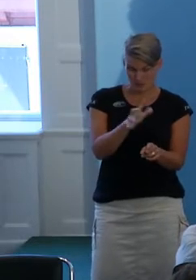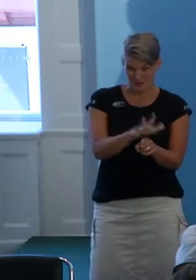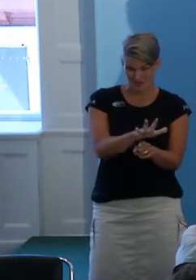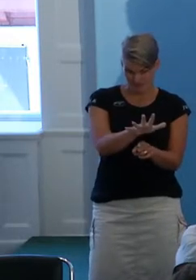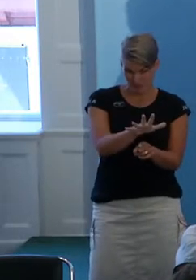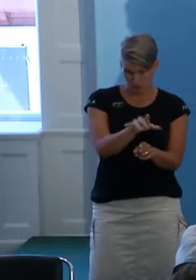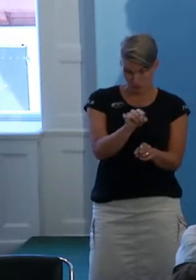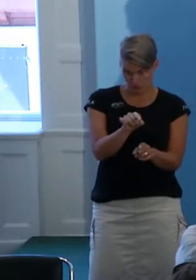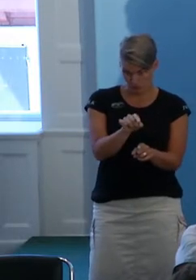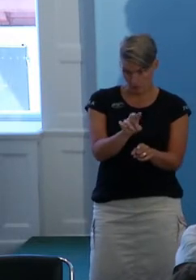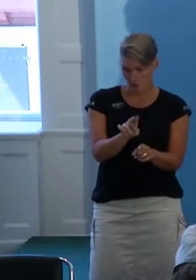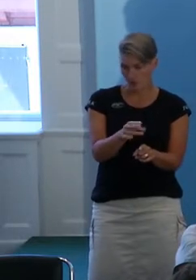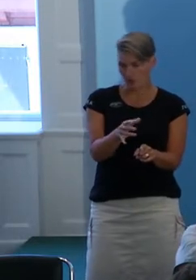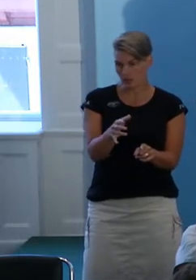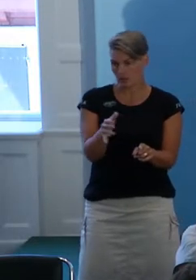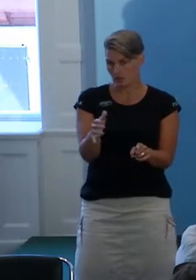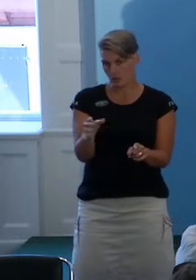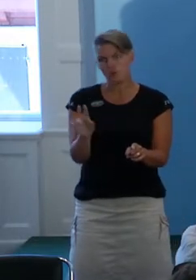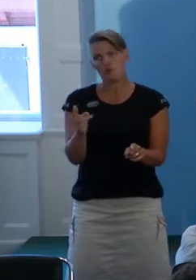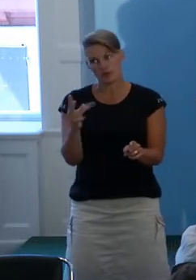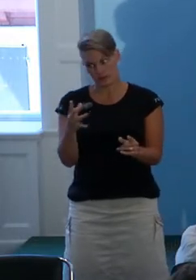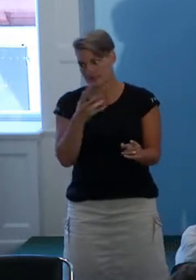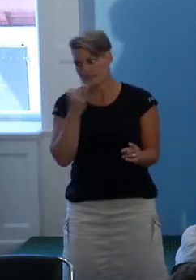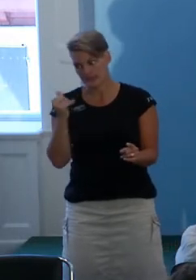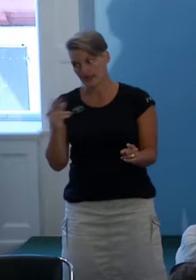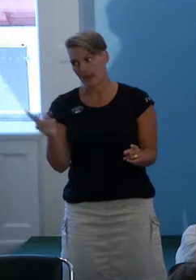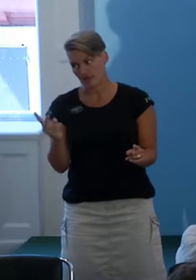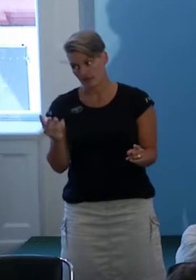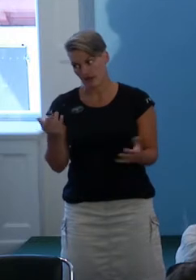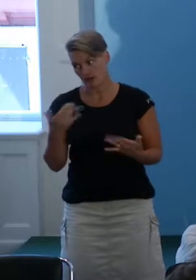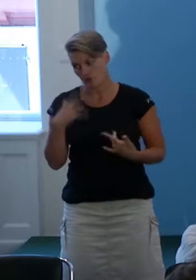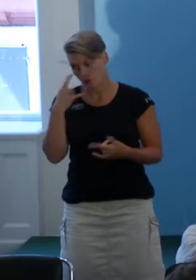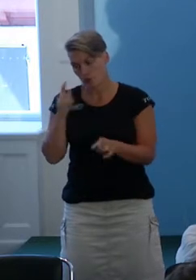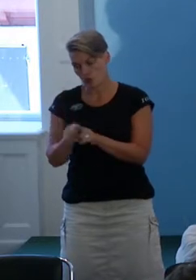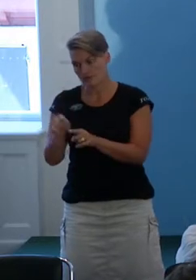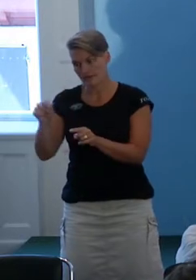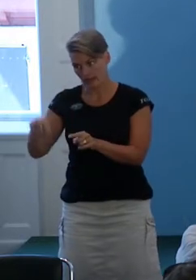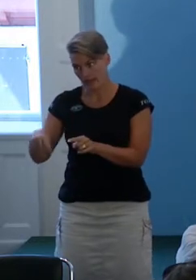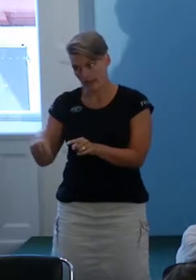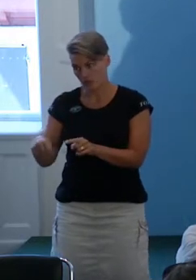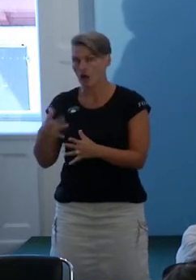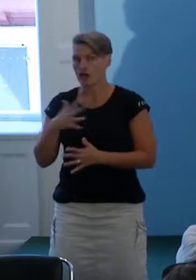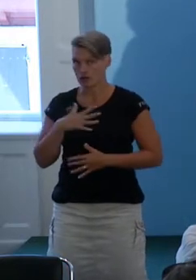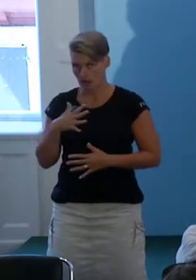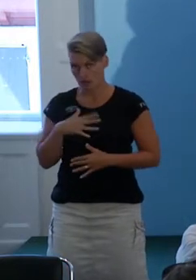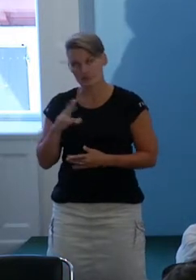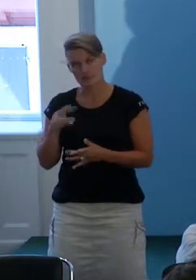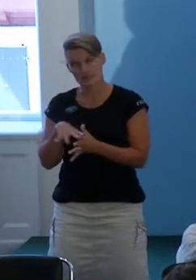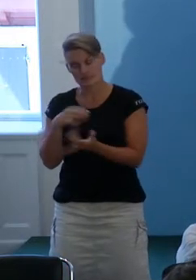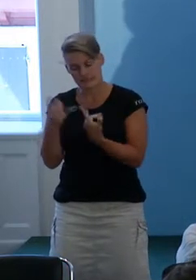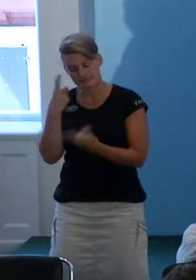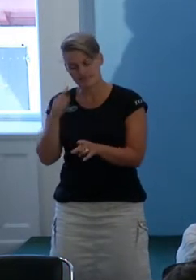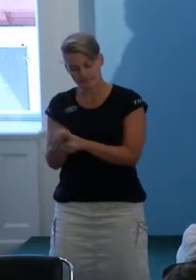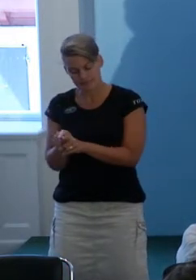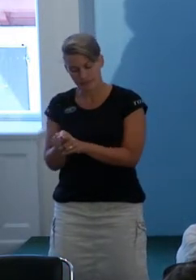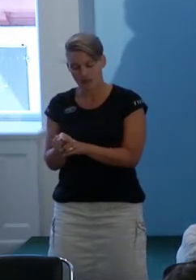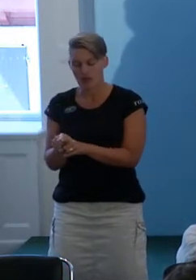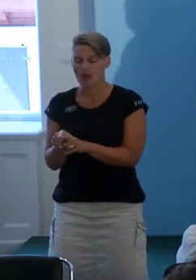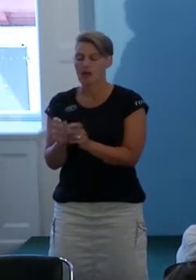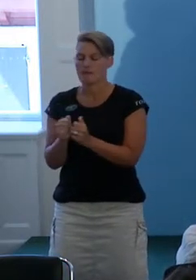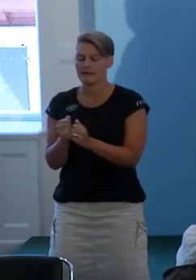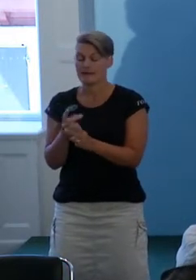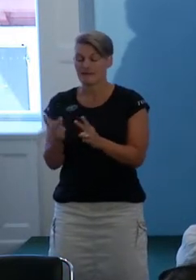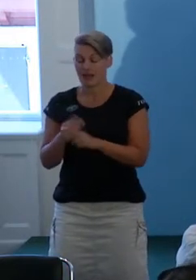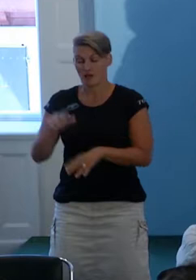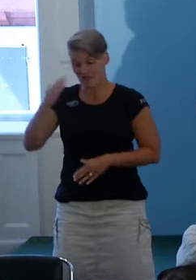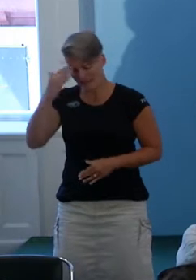2015 när det fanns. Och nu gick det väl förhållandevis fort i alla fall att få det godkänt. Jag är jätteglad att man har godkänt det här. Men det är mycket värre